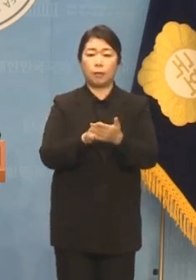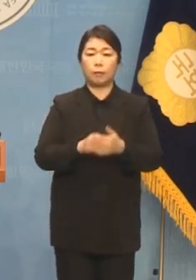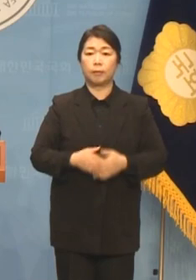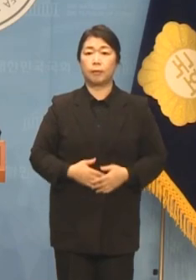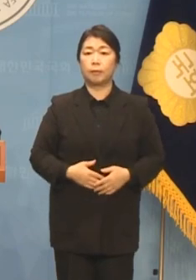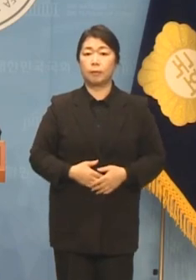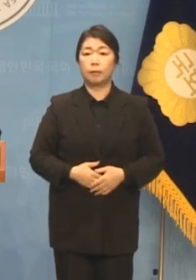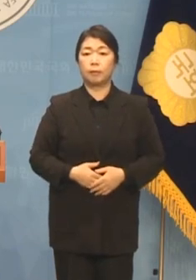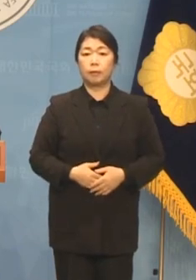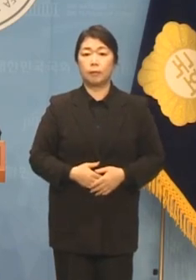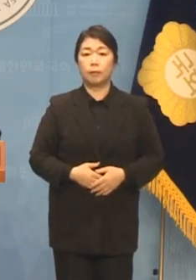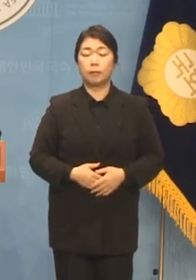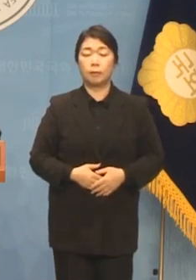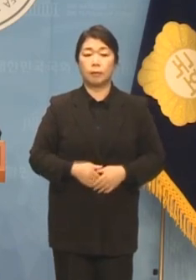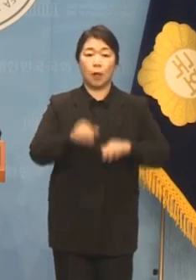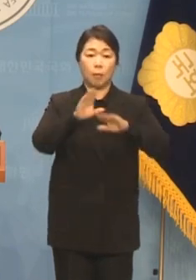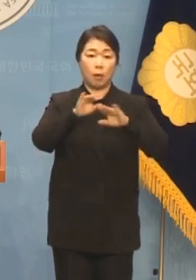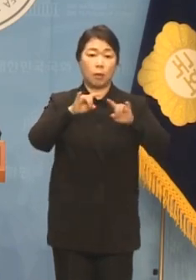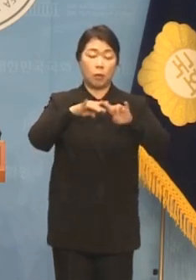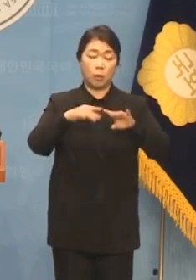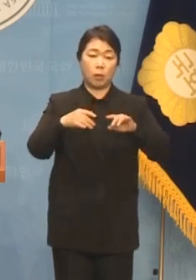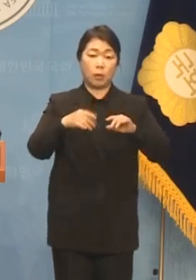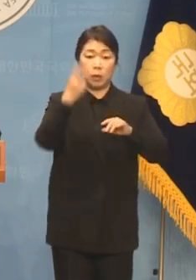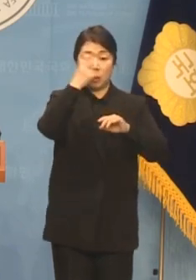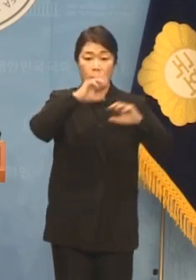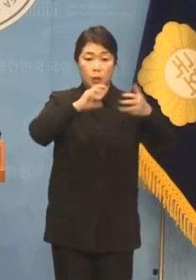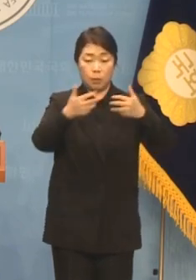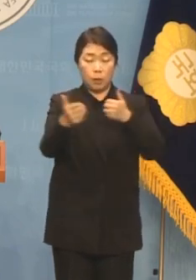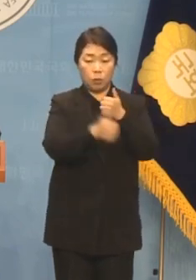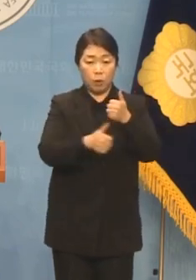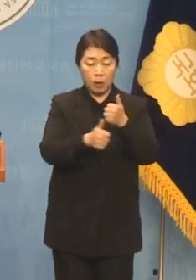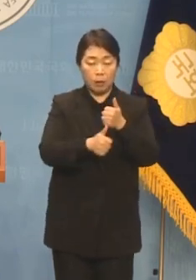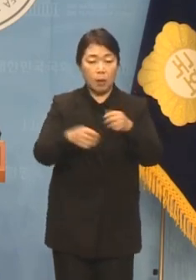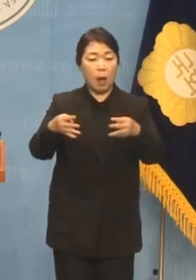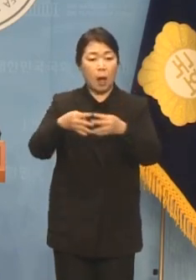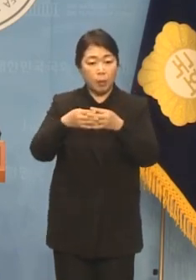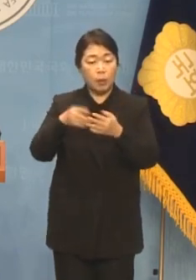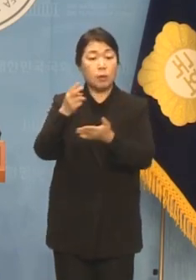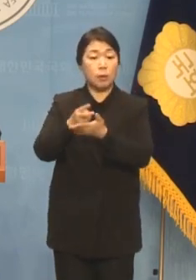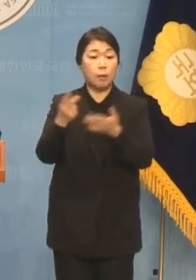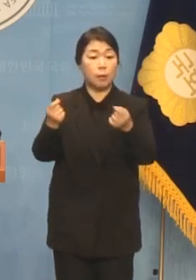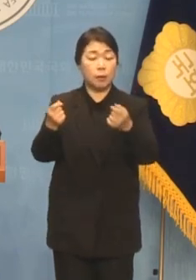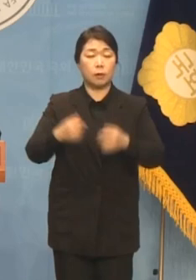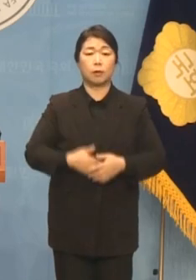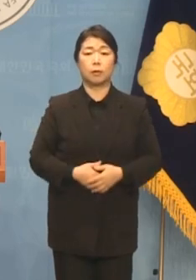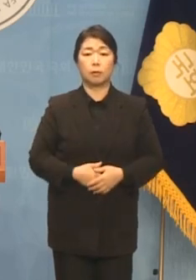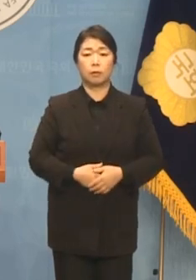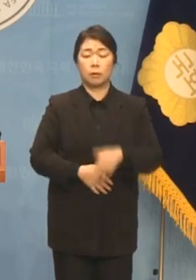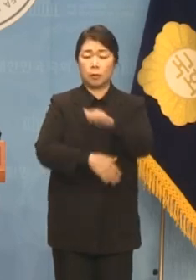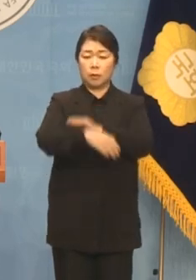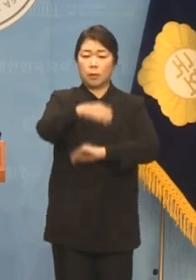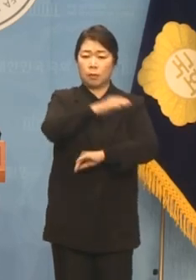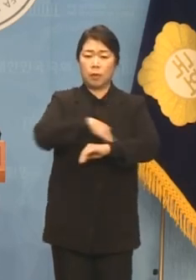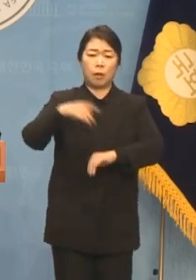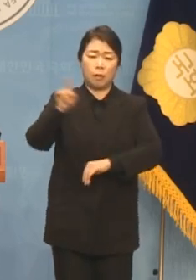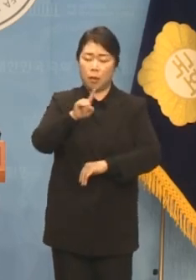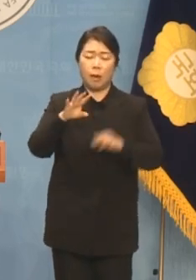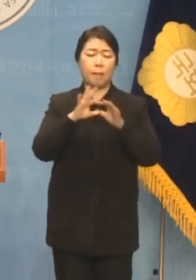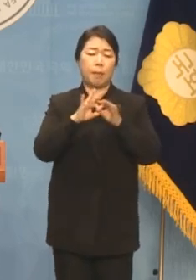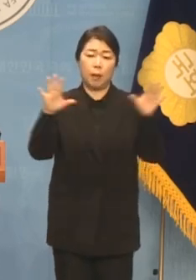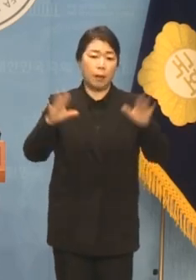명했습니다 방송통신 심의위원회는 엄연이 합의제 기구입니다 정파적 이해관계에서